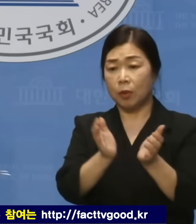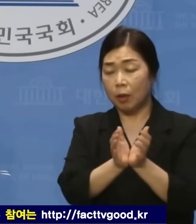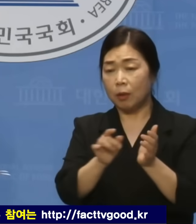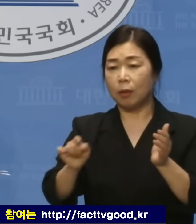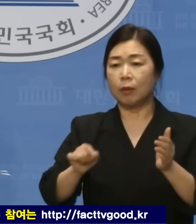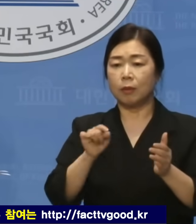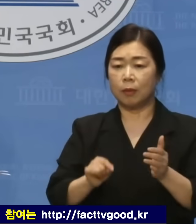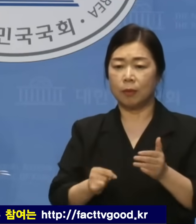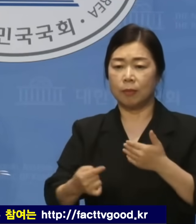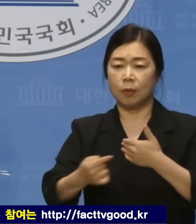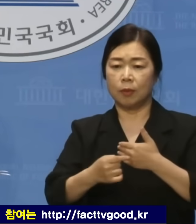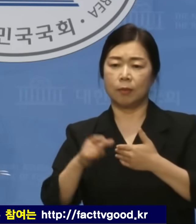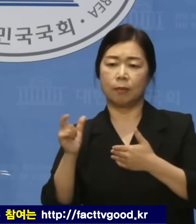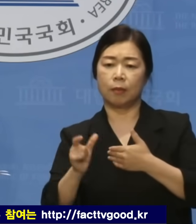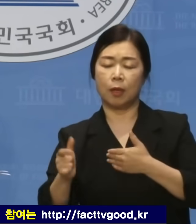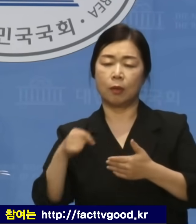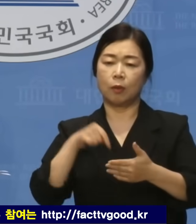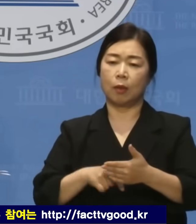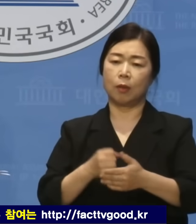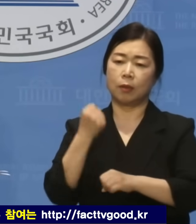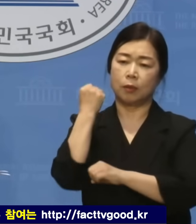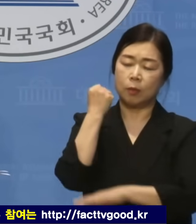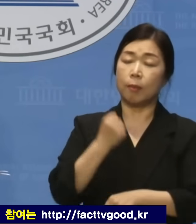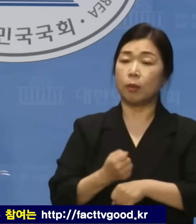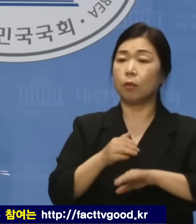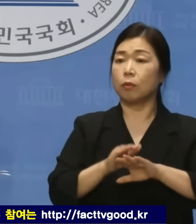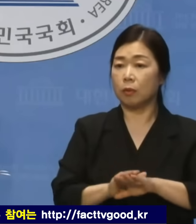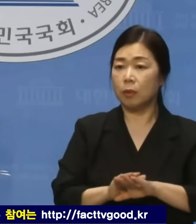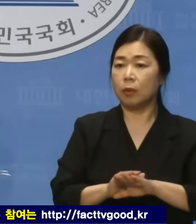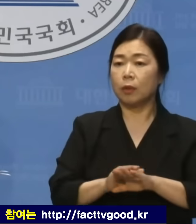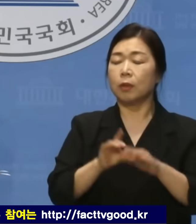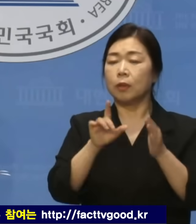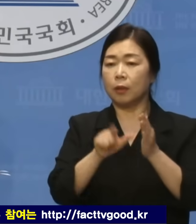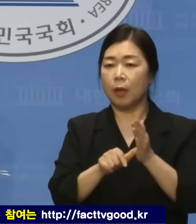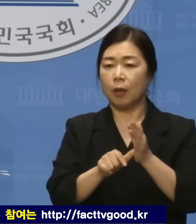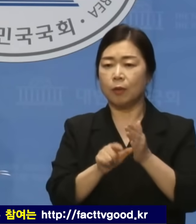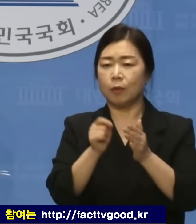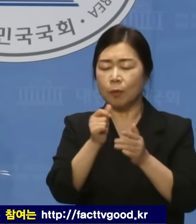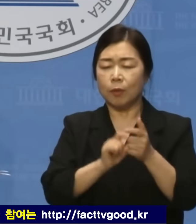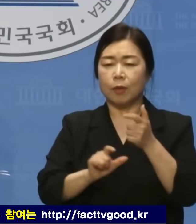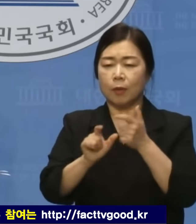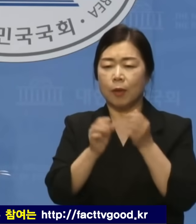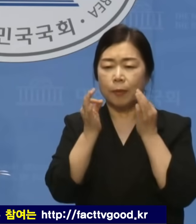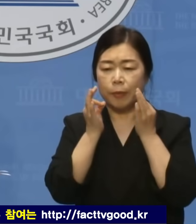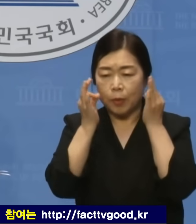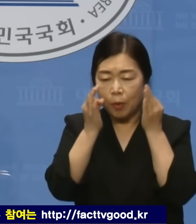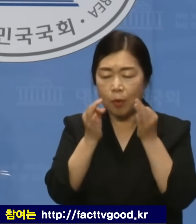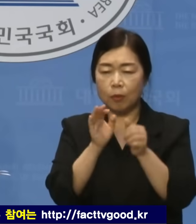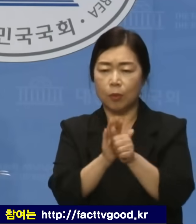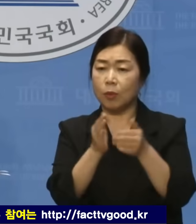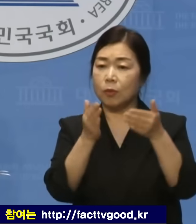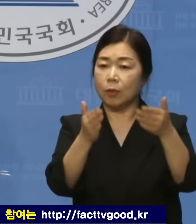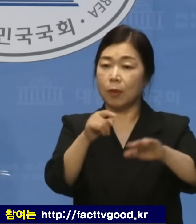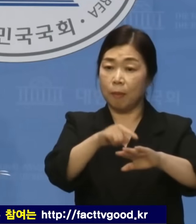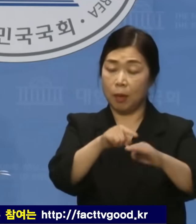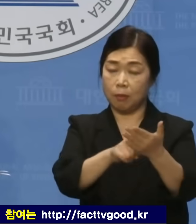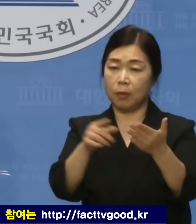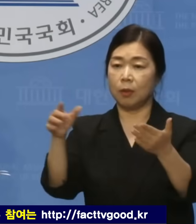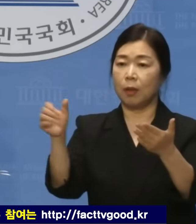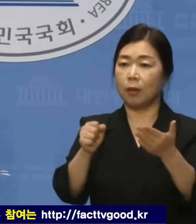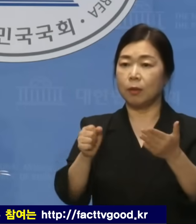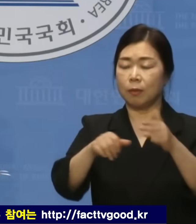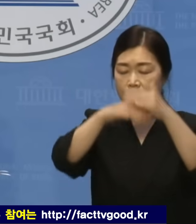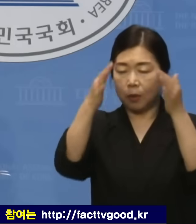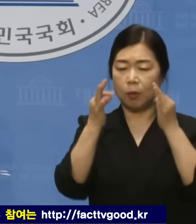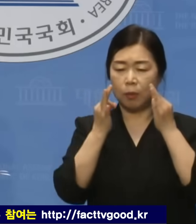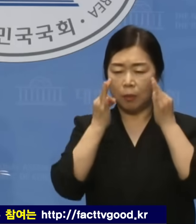더불어민주당의 외연과 기반을 넓히는데 조그만 벽돌 하나라도 놓겠다는 마음으로 모든